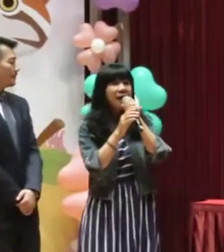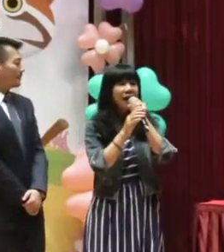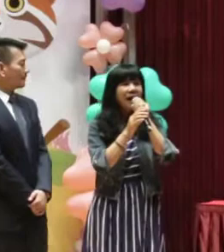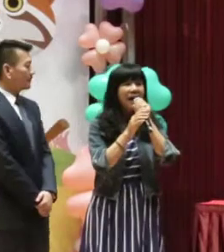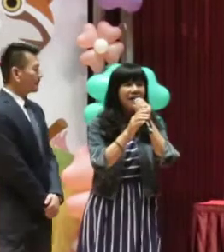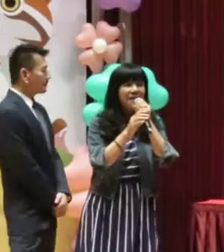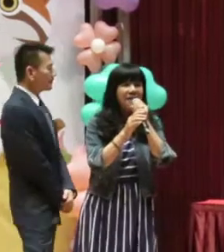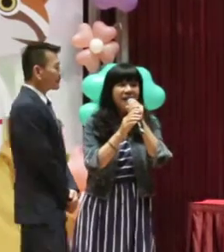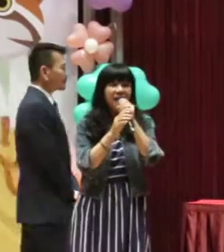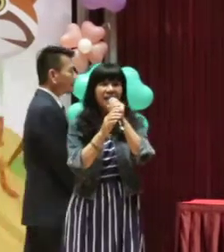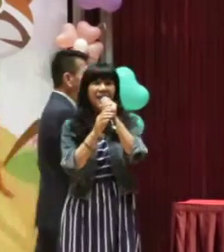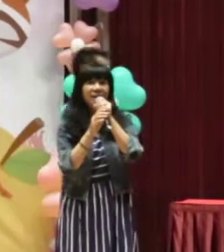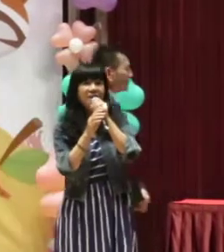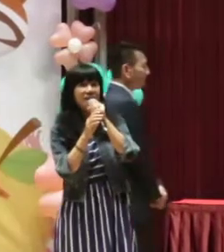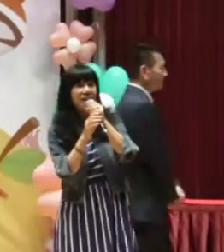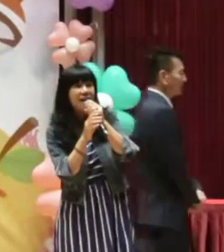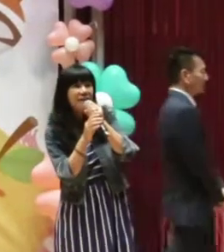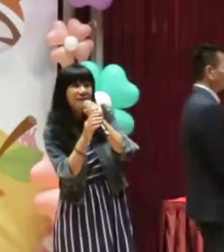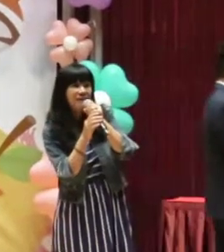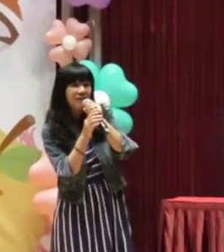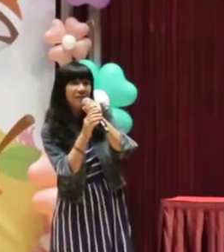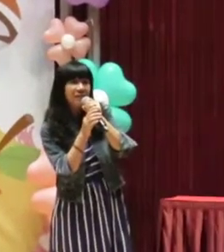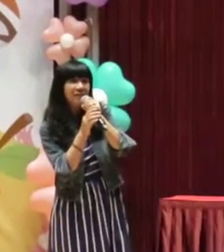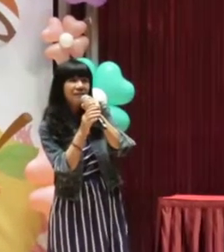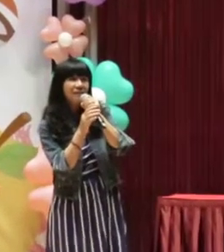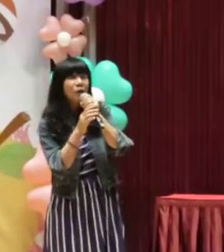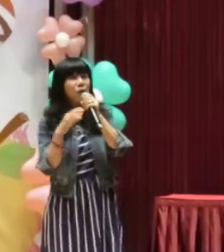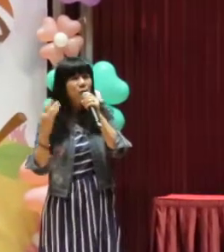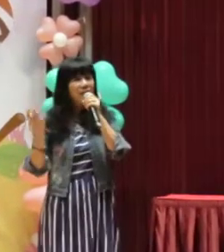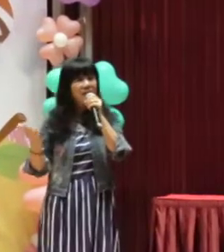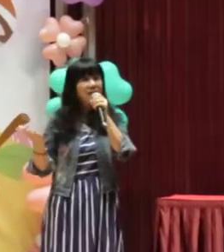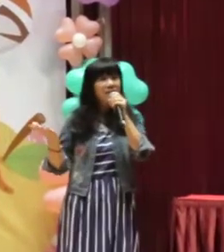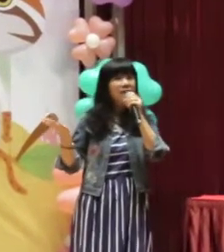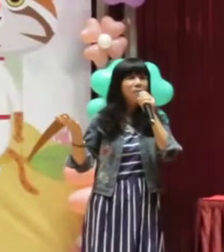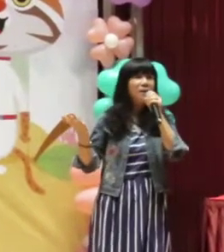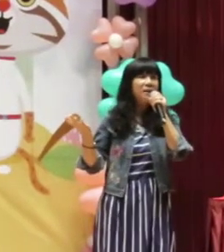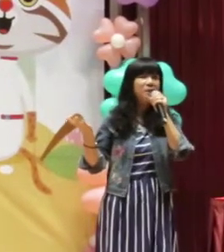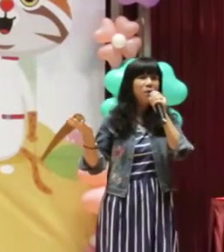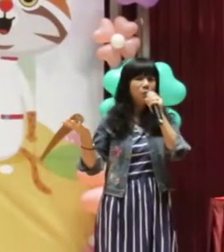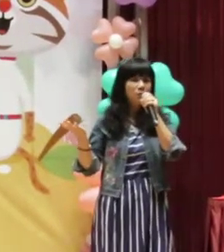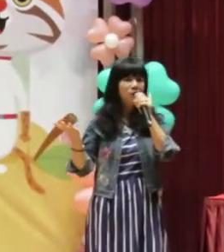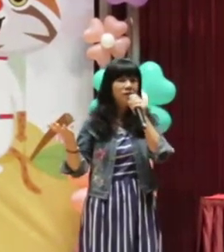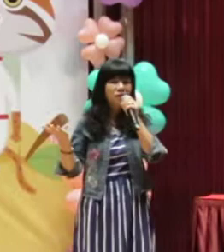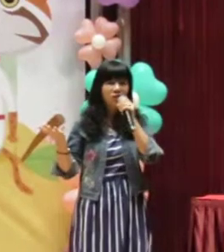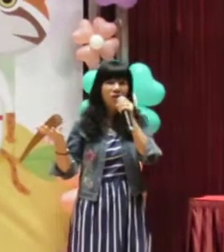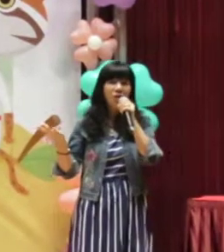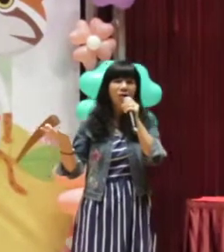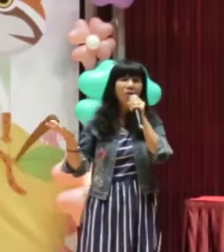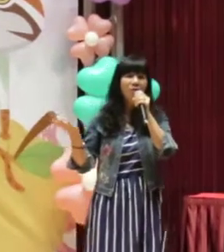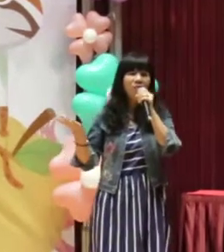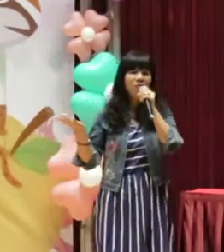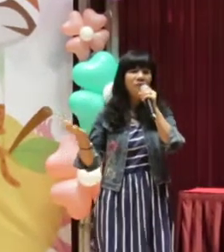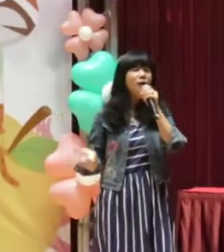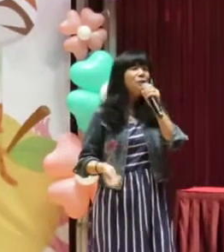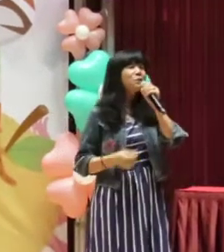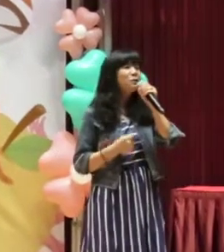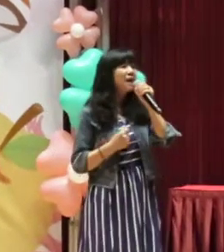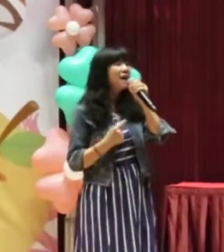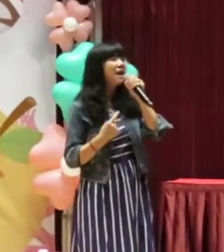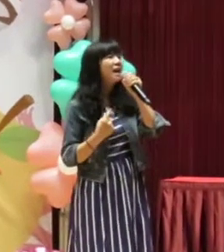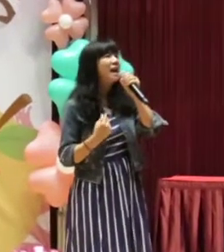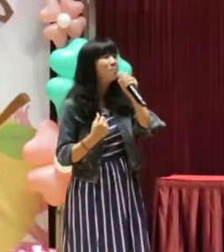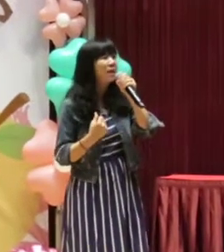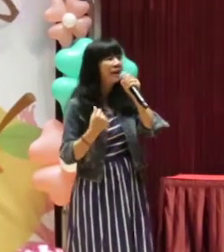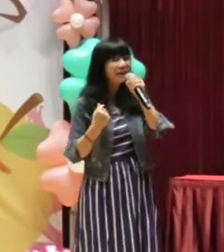祝弟呀，按讲的午夜时间，就在这个美丽的午夜的时候，